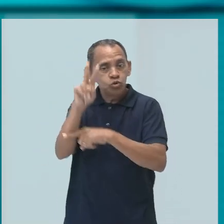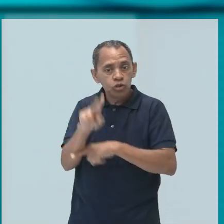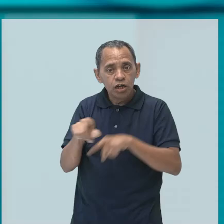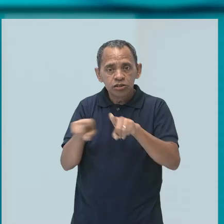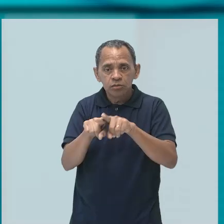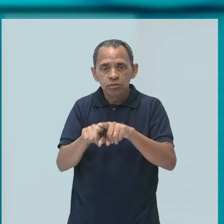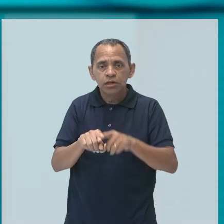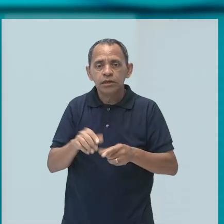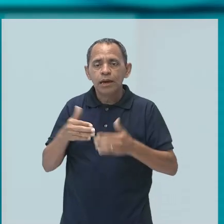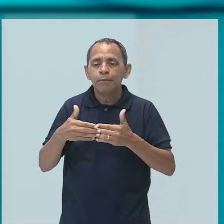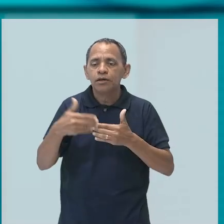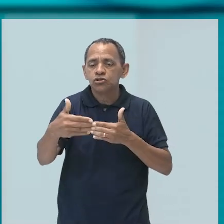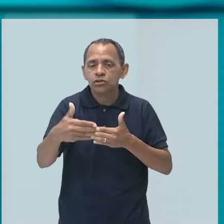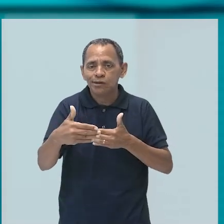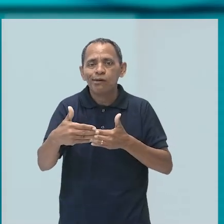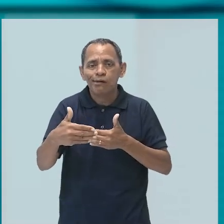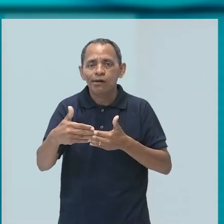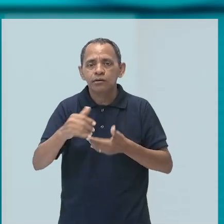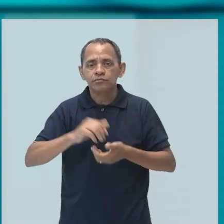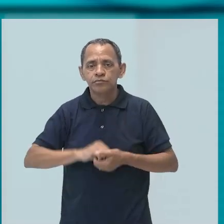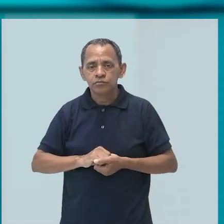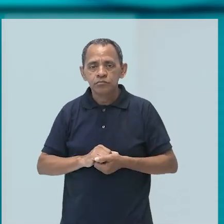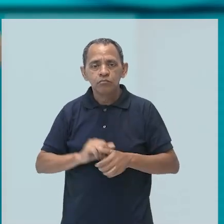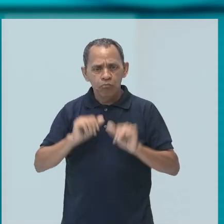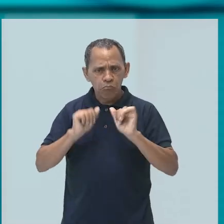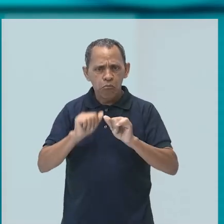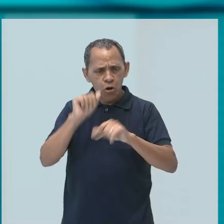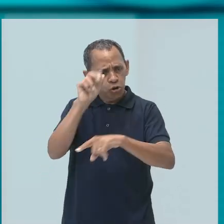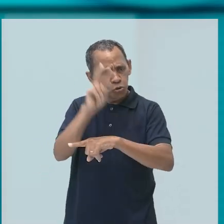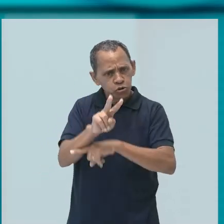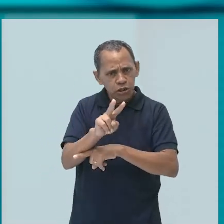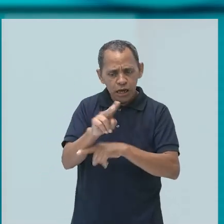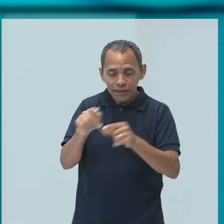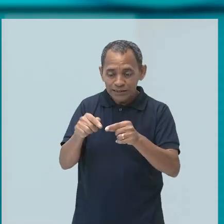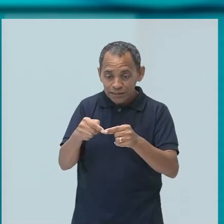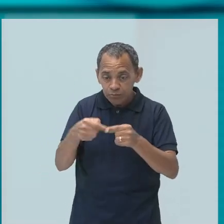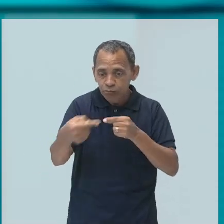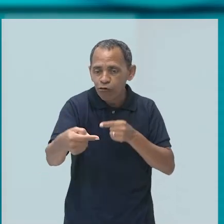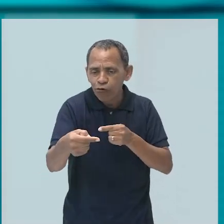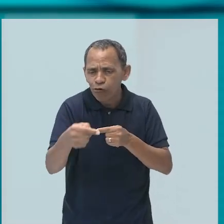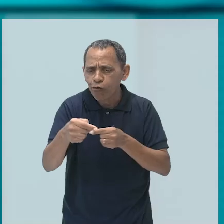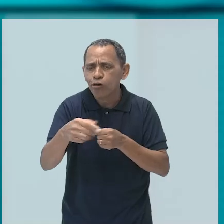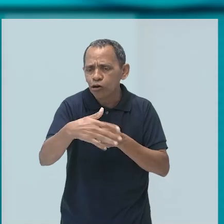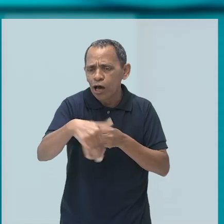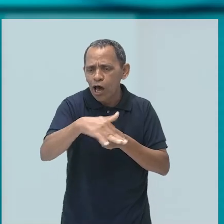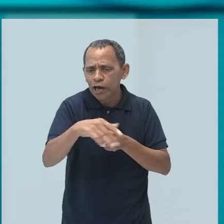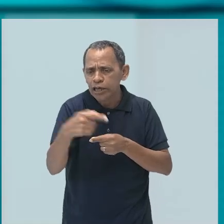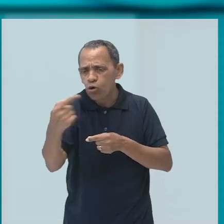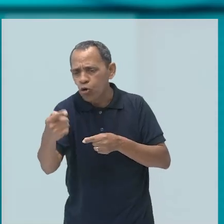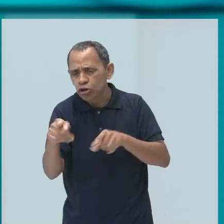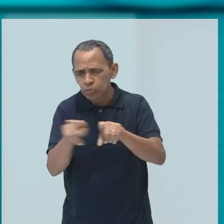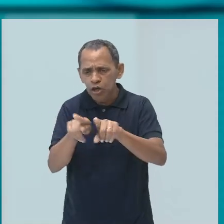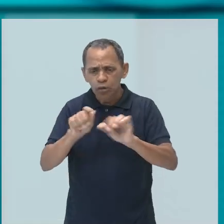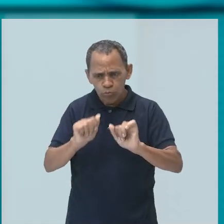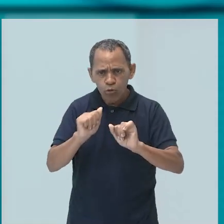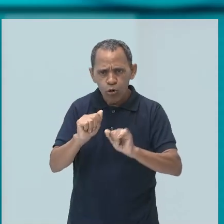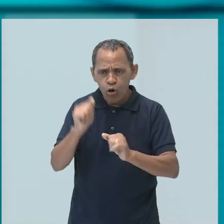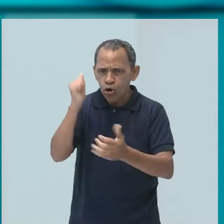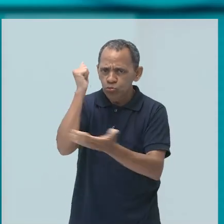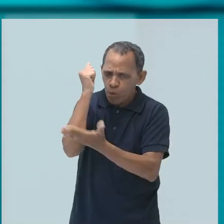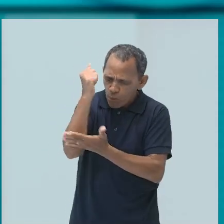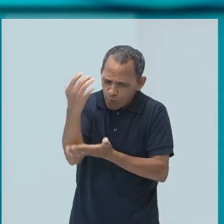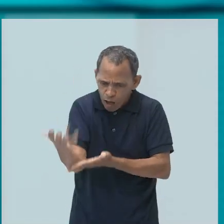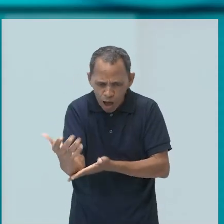dessa metragem agora você pode preservar e daqui para lá você pode explorar, desmatar e assim por diante. Com